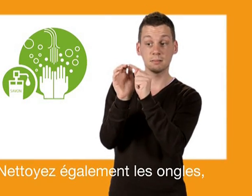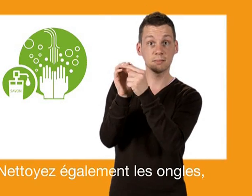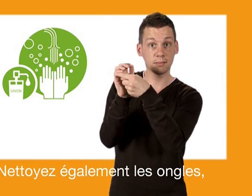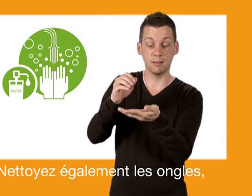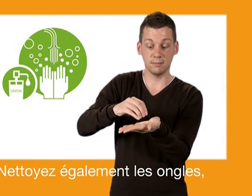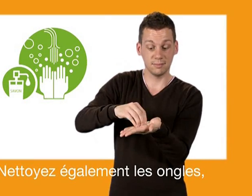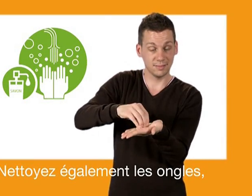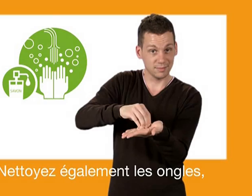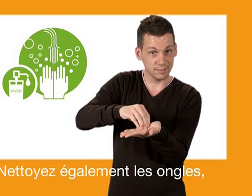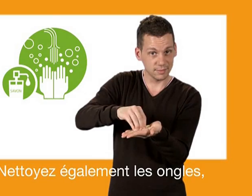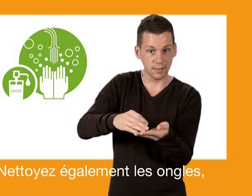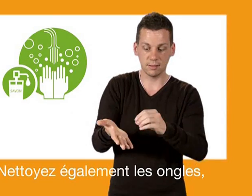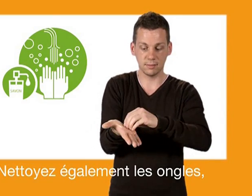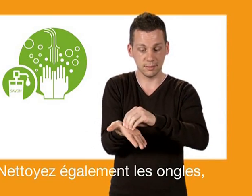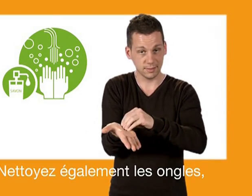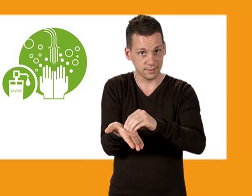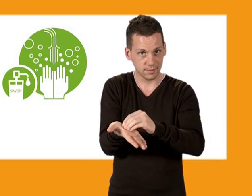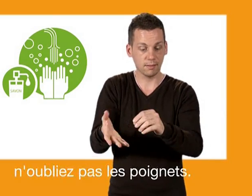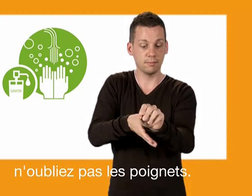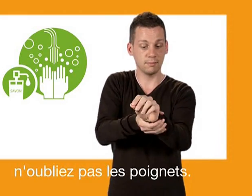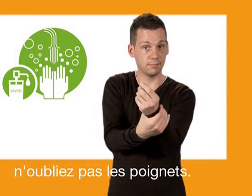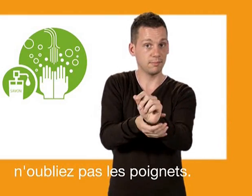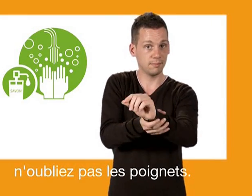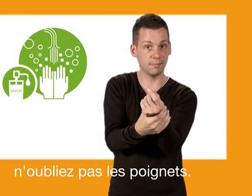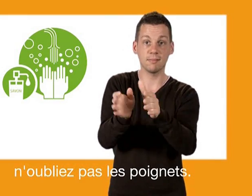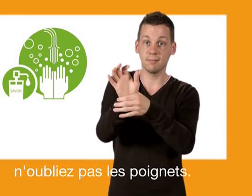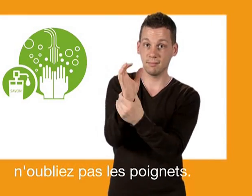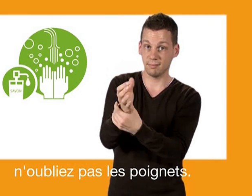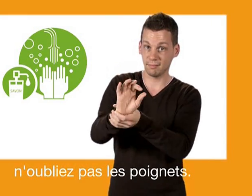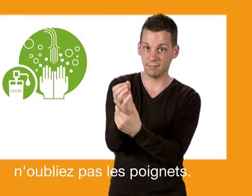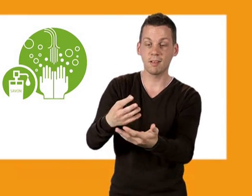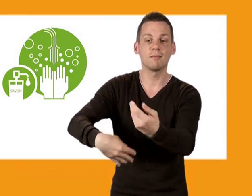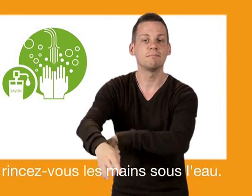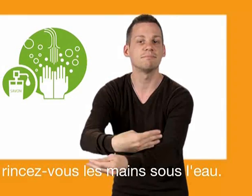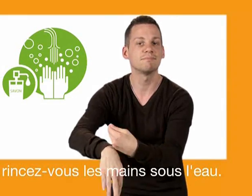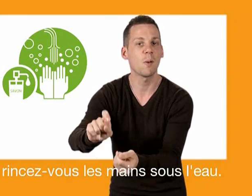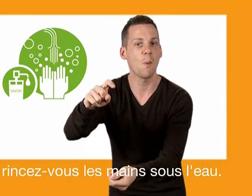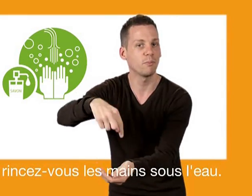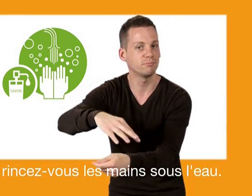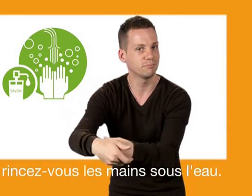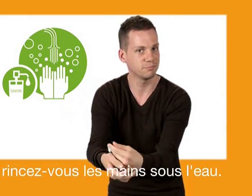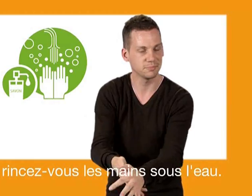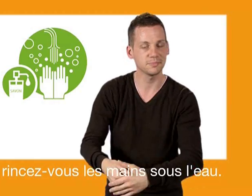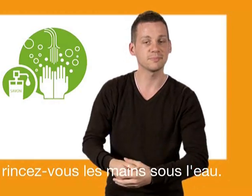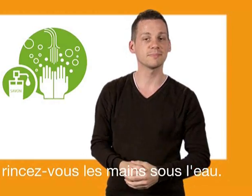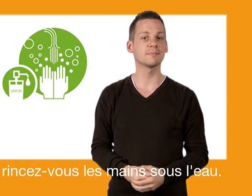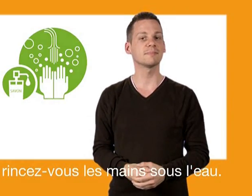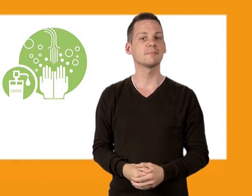Nettoyez également les ongles, n'oubliez pas les poignets et rincez-vous les mains sous l'eau.